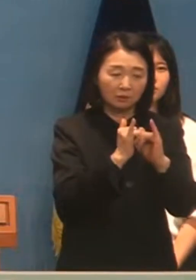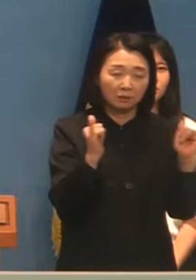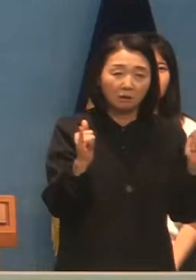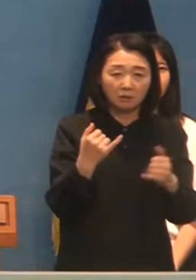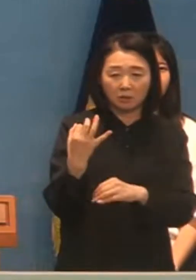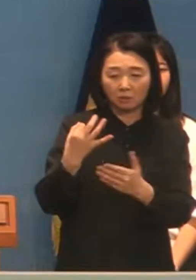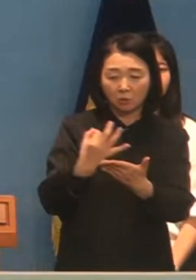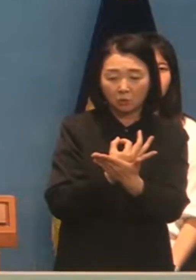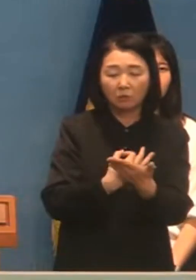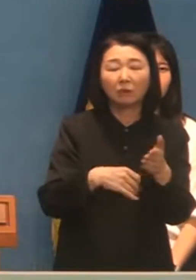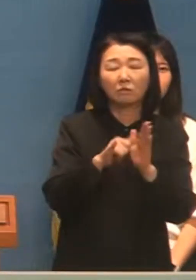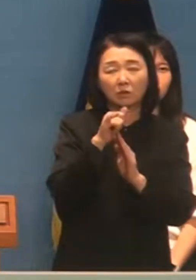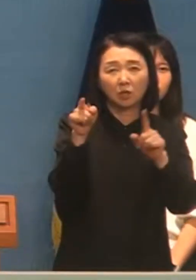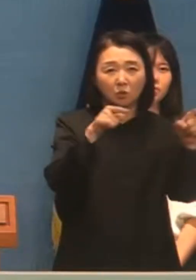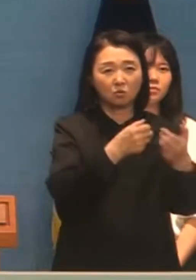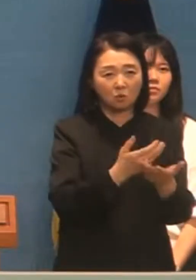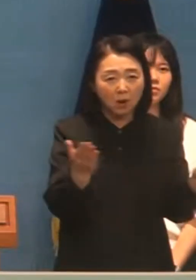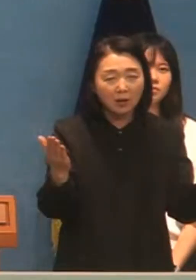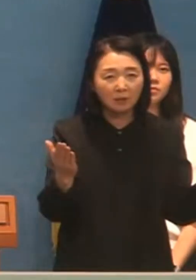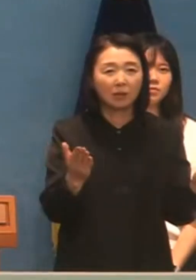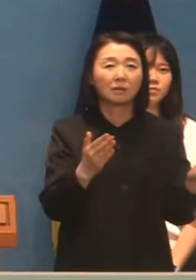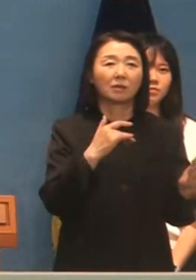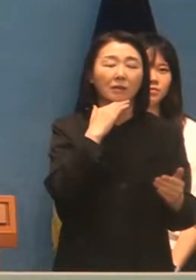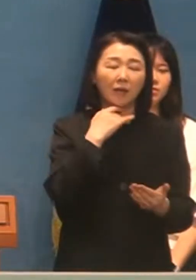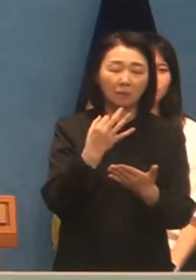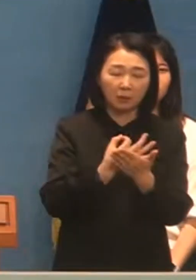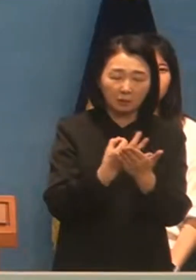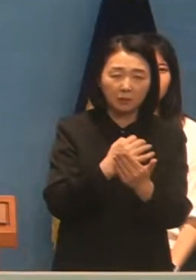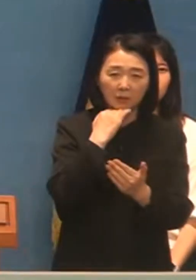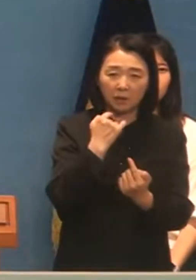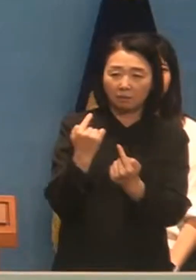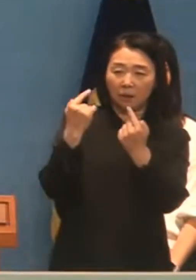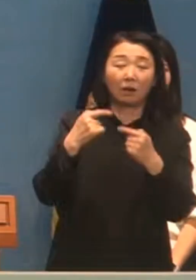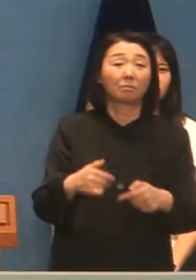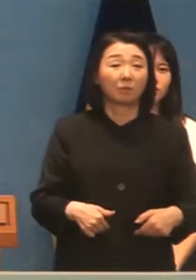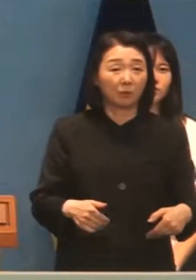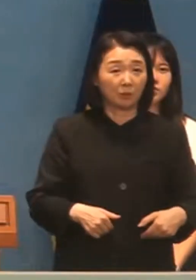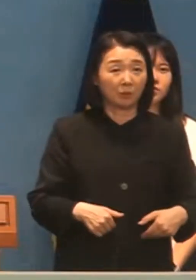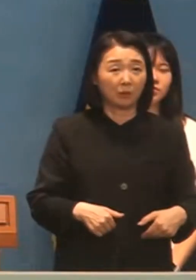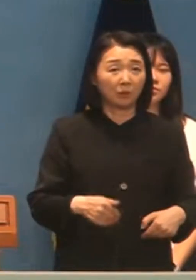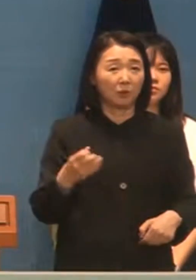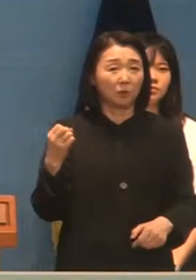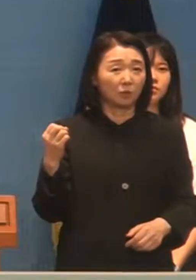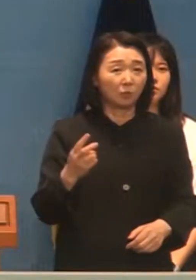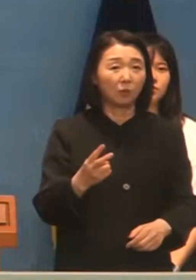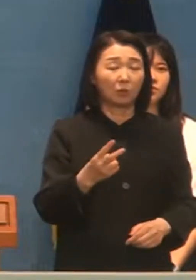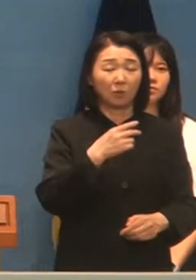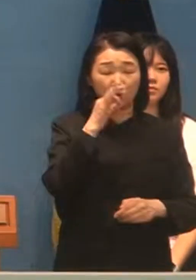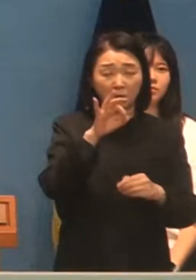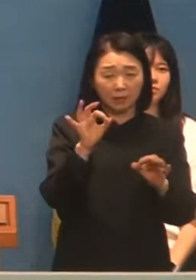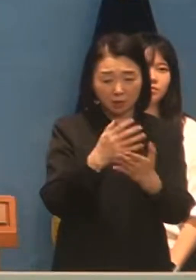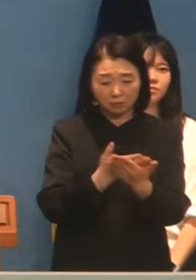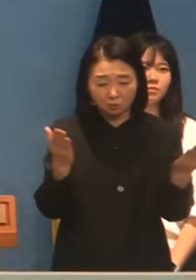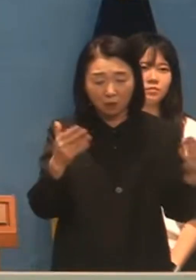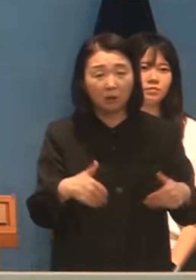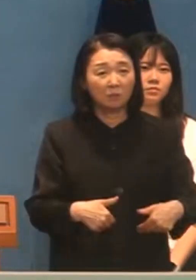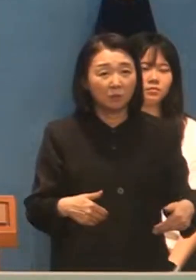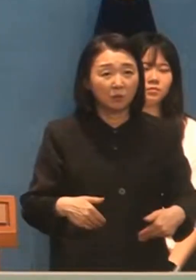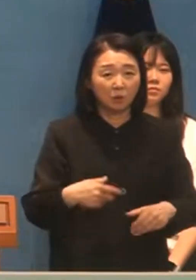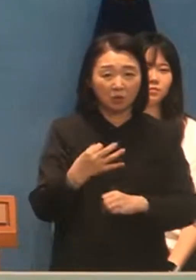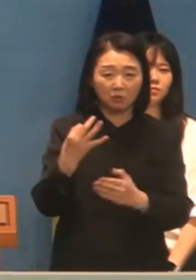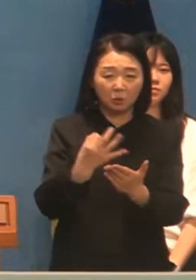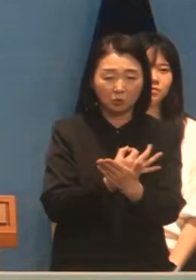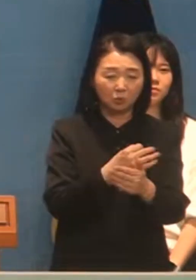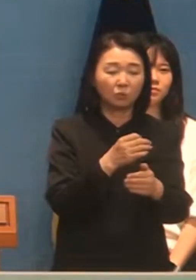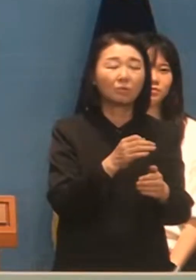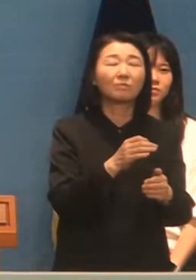있도록 전국으로 확대하고 수령 연령도 늘려가야 합니다. 더 나아가 효과적인 재분배 정책으로서 기본소득을 실행할